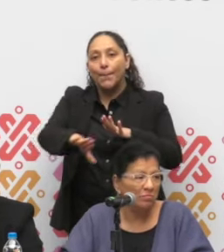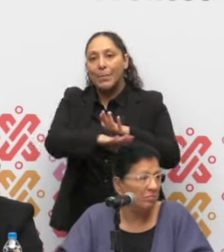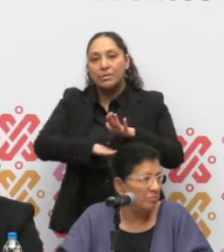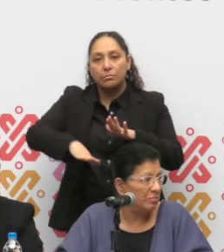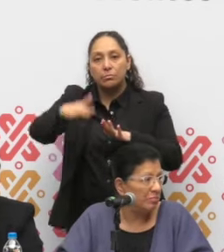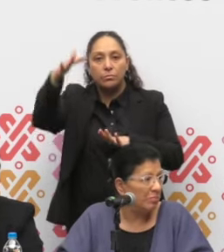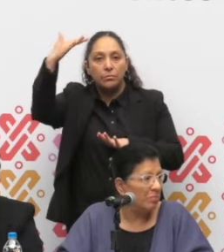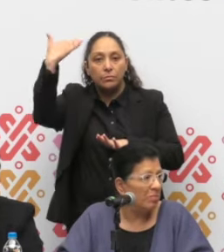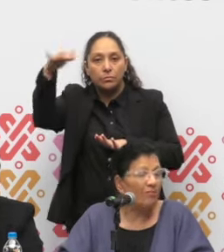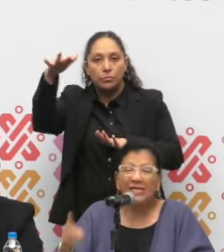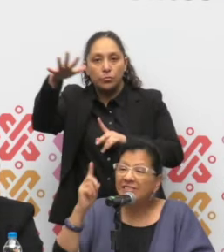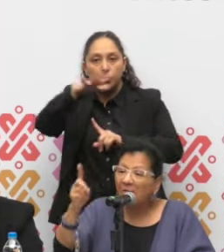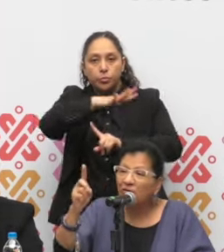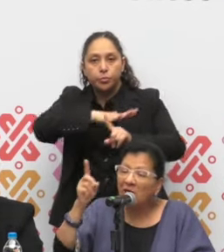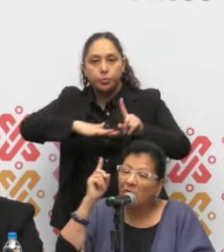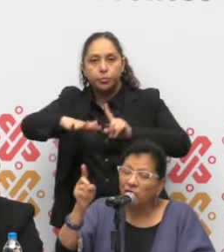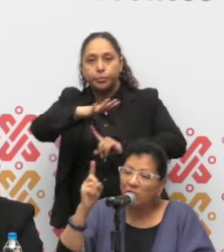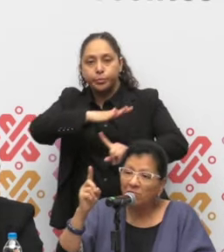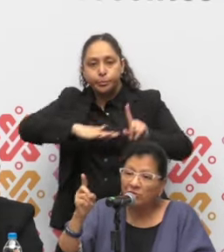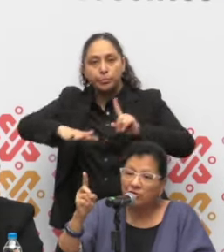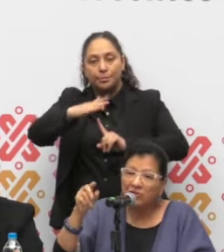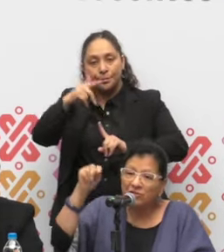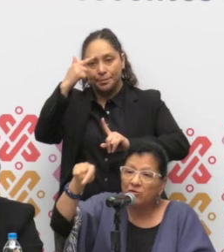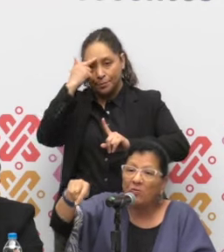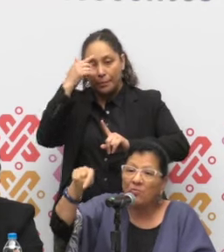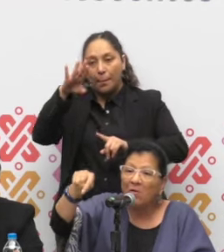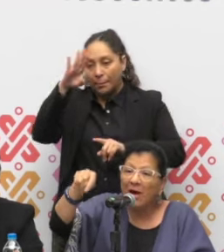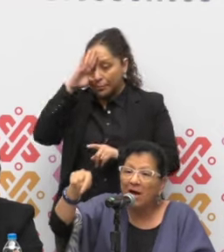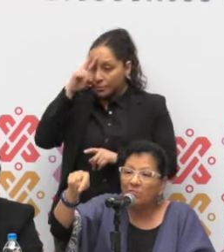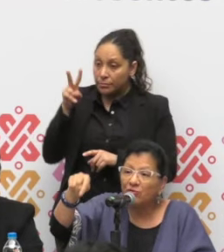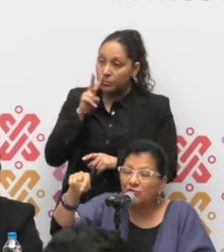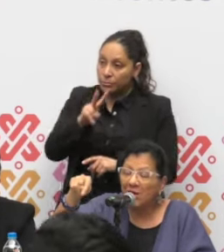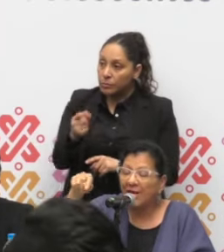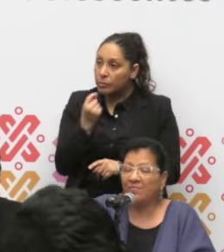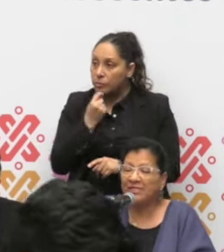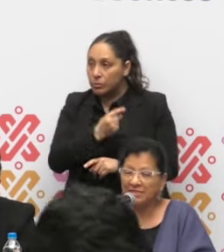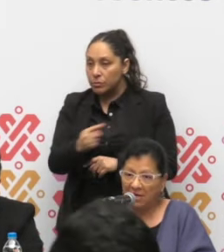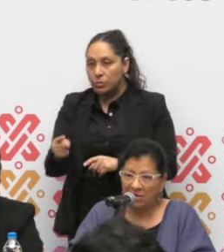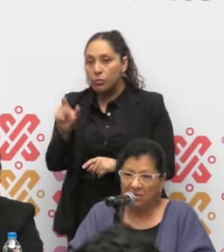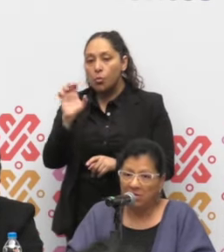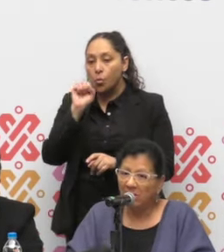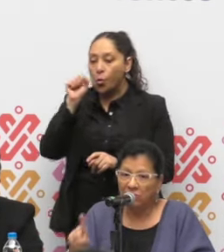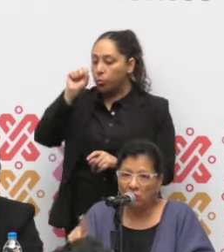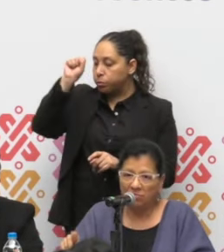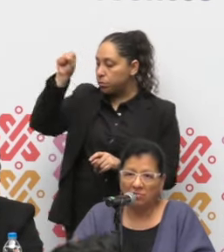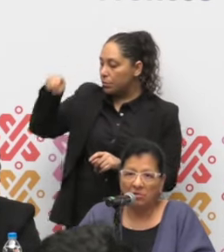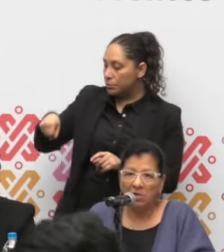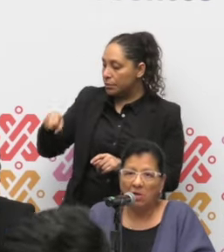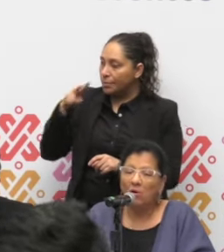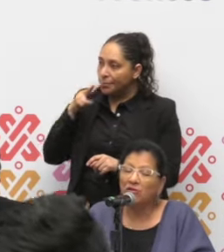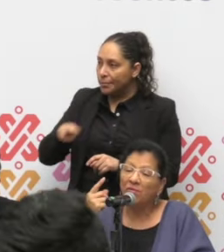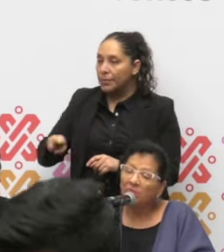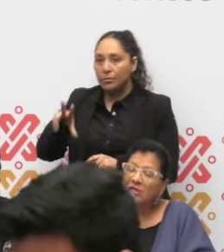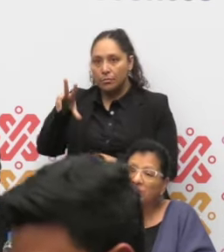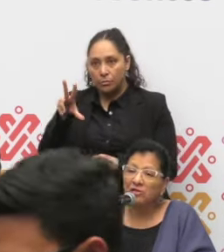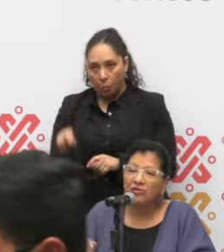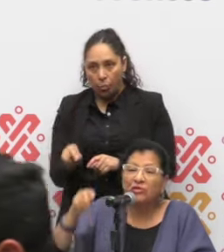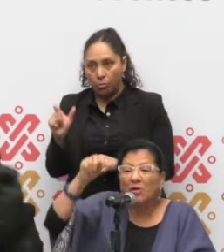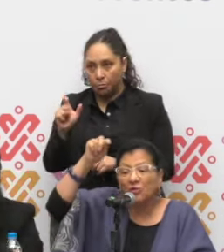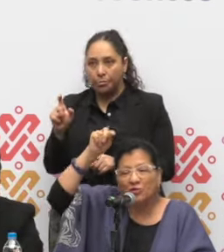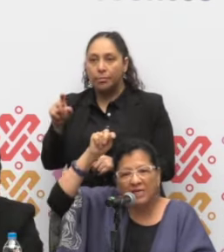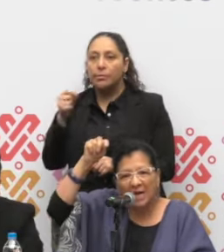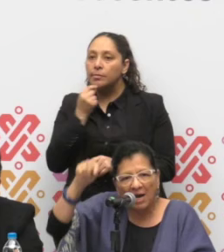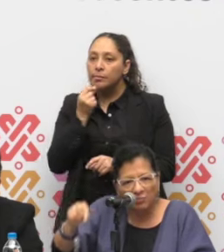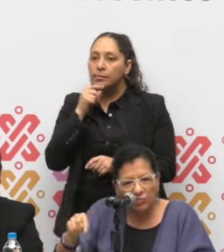adultocéntricos. Pensamos que cuando vemos a los niños es cuando bajamos la vista, y no. Cuando vemos a los